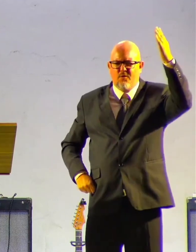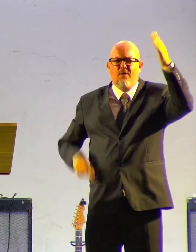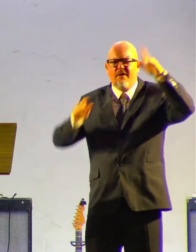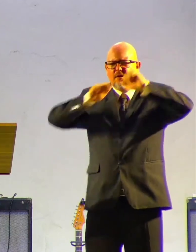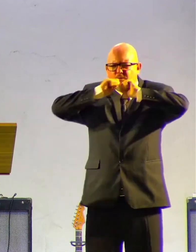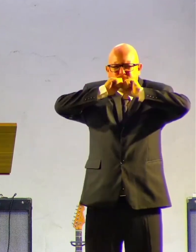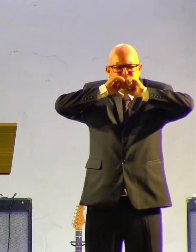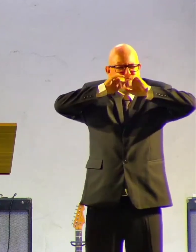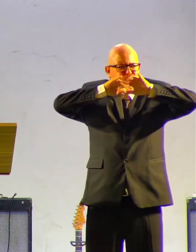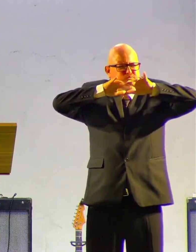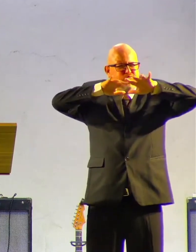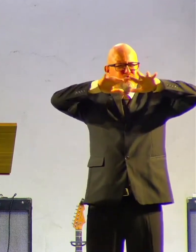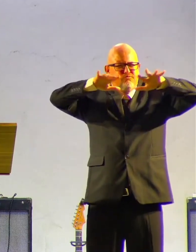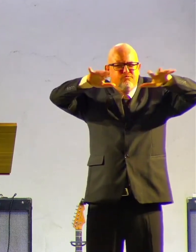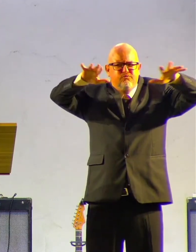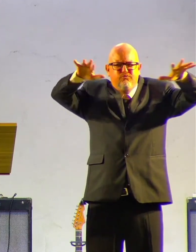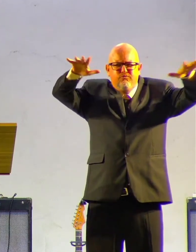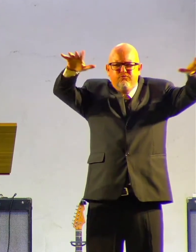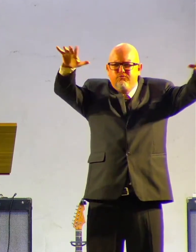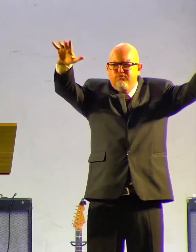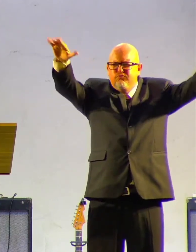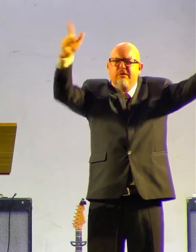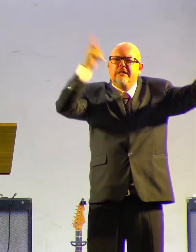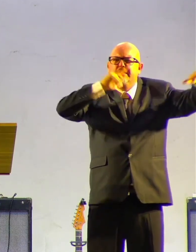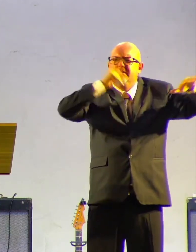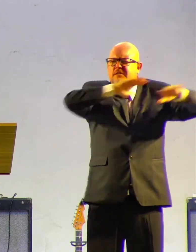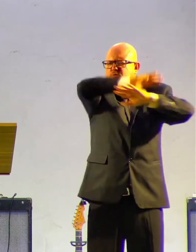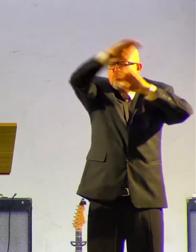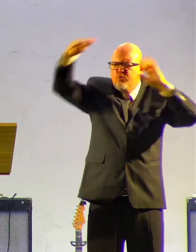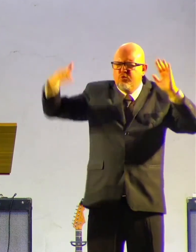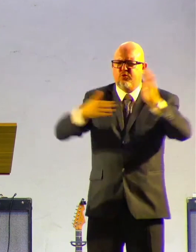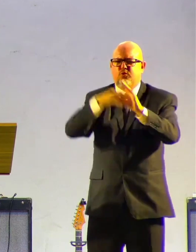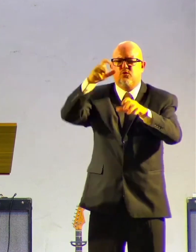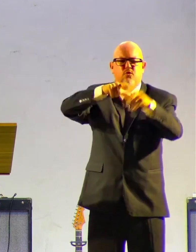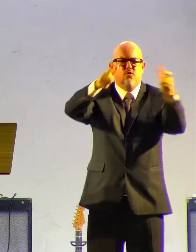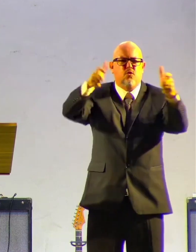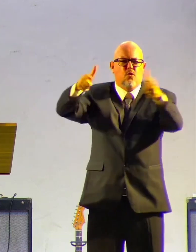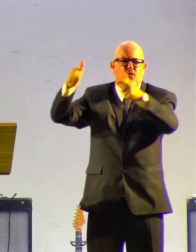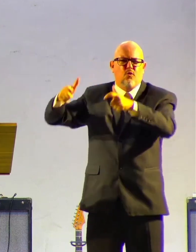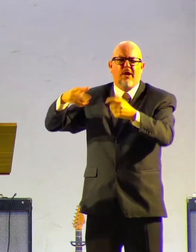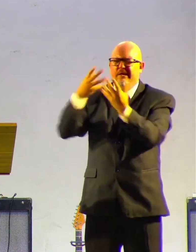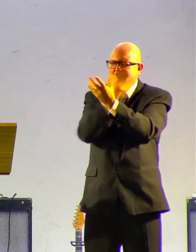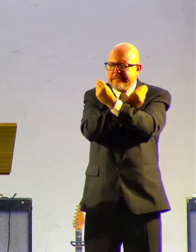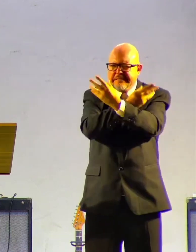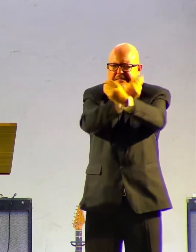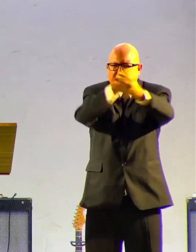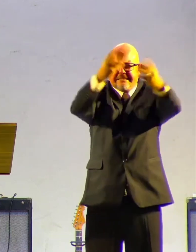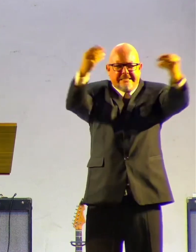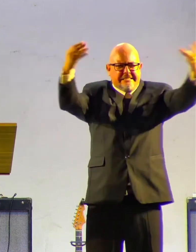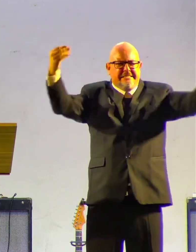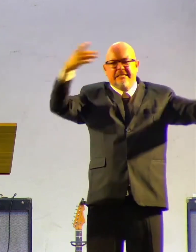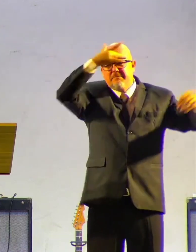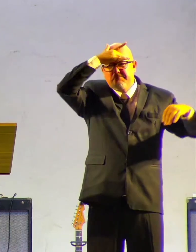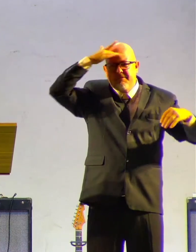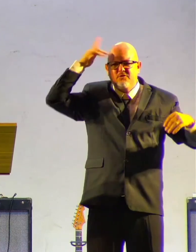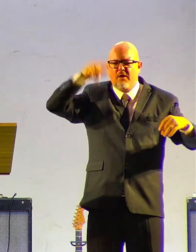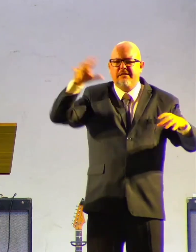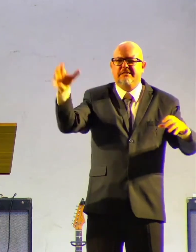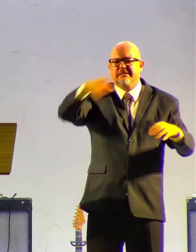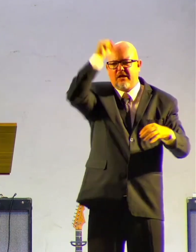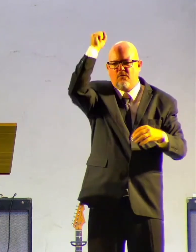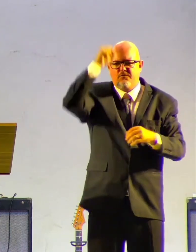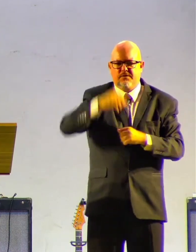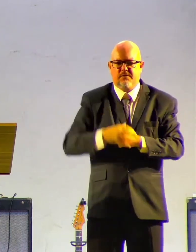numa velocidade de um rastilho de pólvora, e alcança a cidade, e alcança a nação, e milhares de pessoas vão sendo